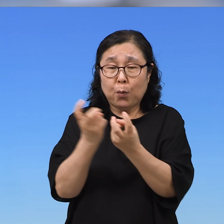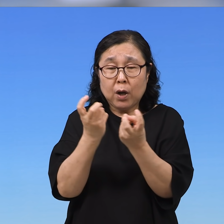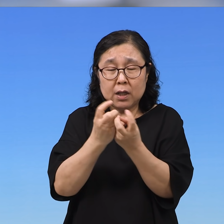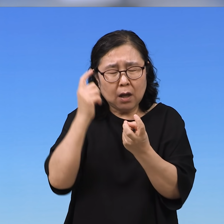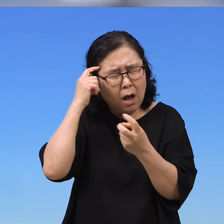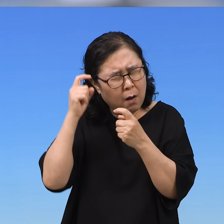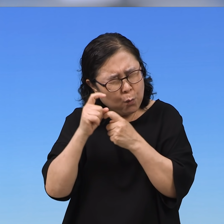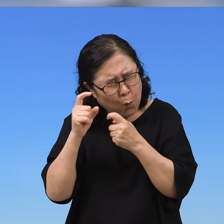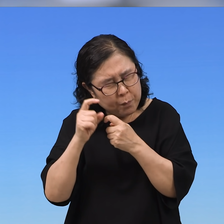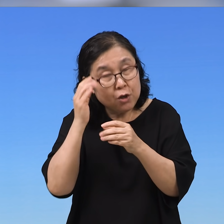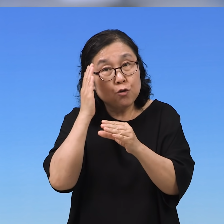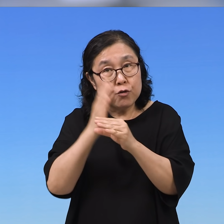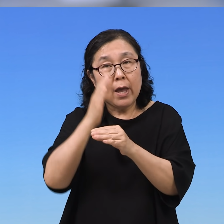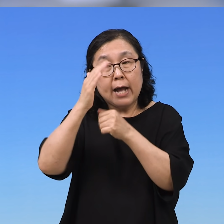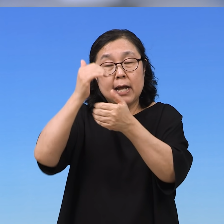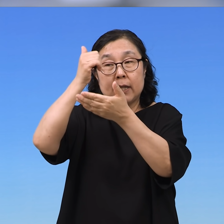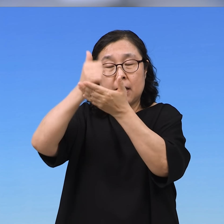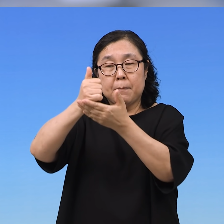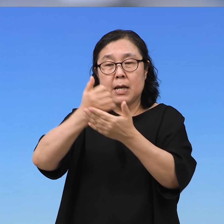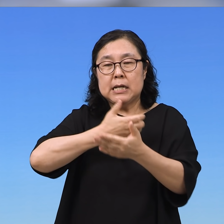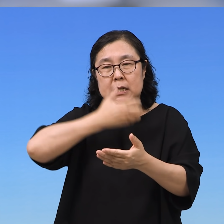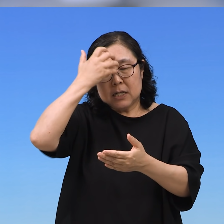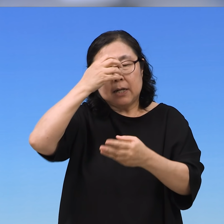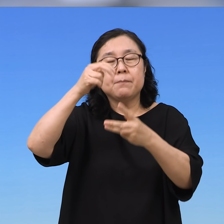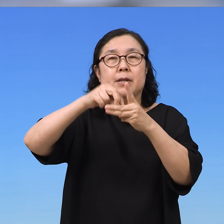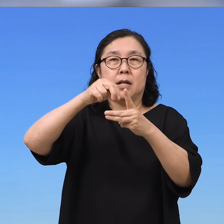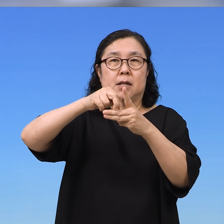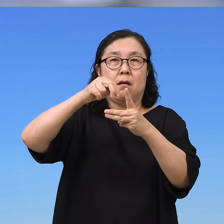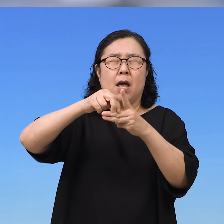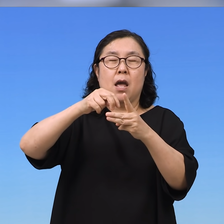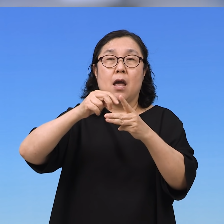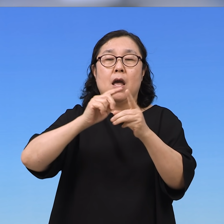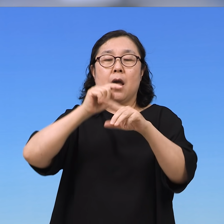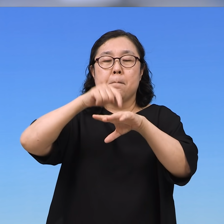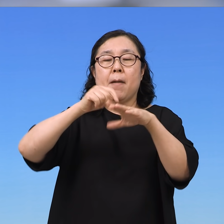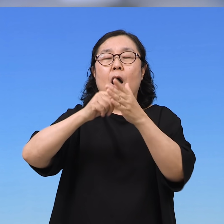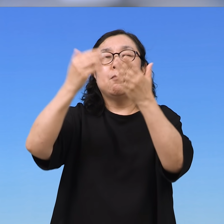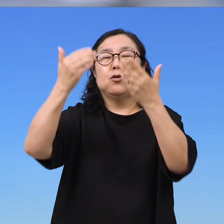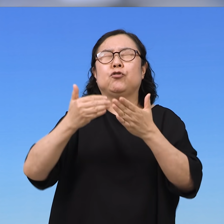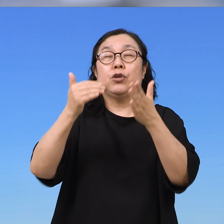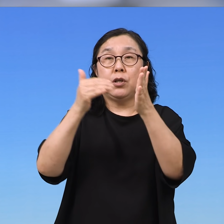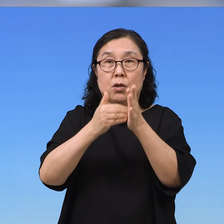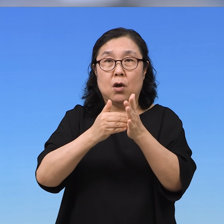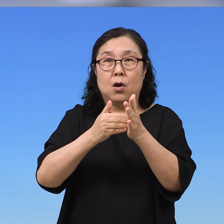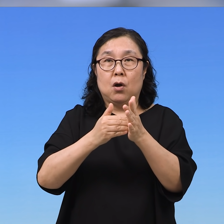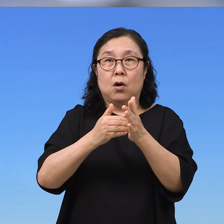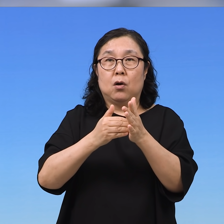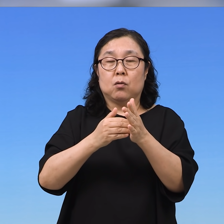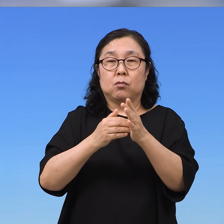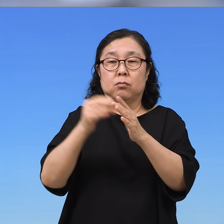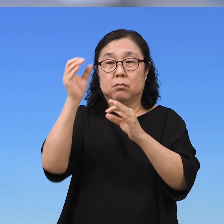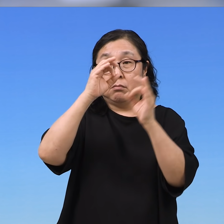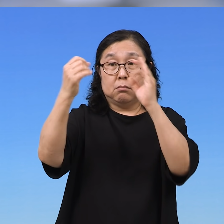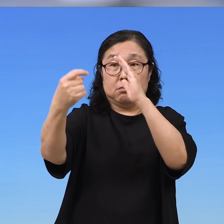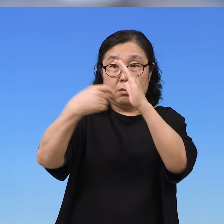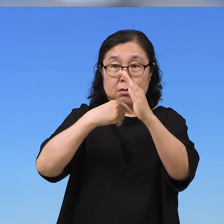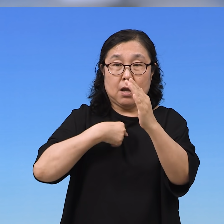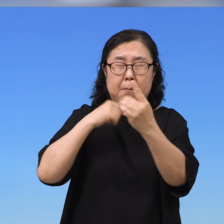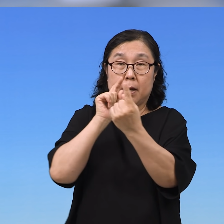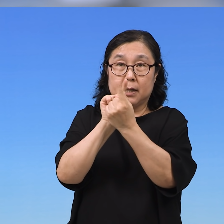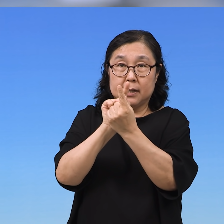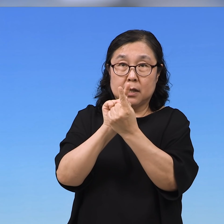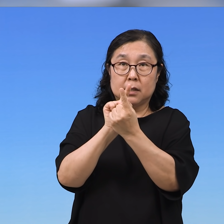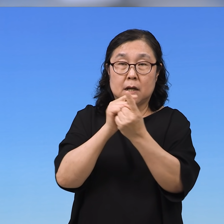그러고 있었는데 하나님께서 드림센터에 마음을 주셨다는 겁니다. 그래서 그 부부가 찾아와가지고 그 이야기를 하시는 거예요.